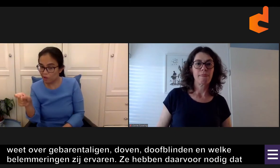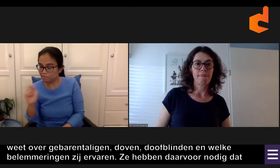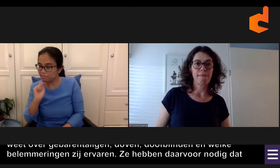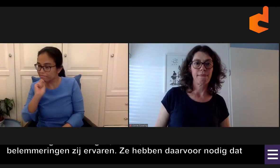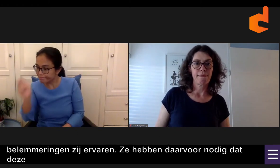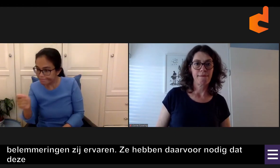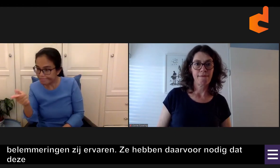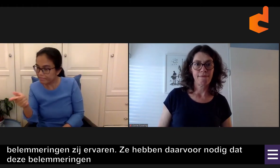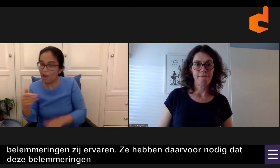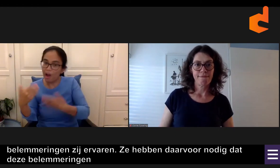worden.